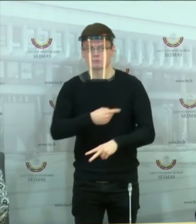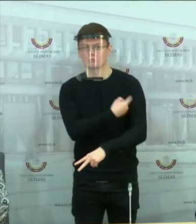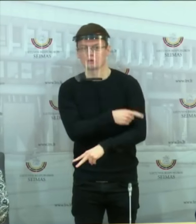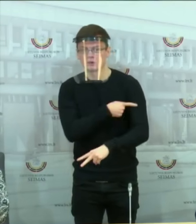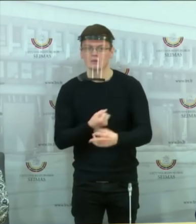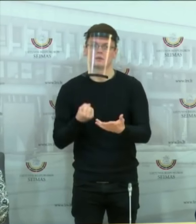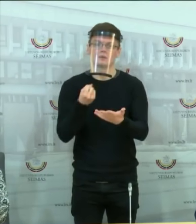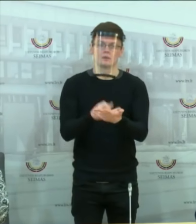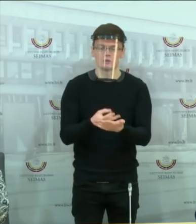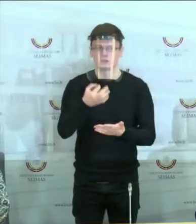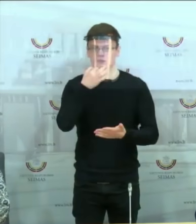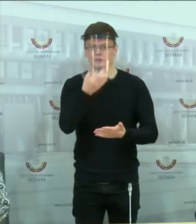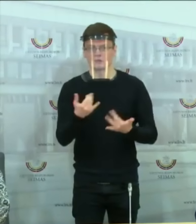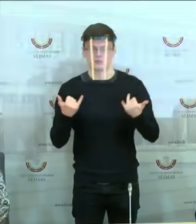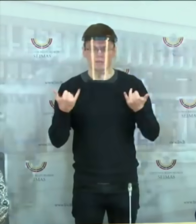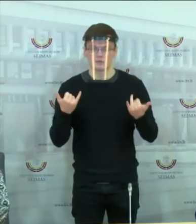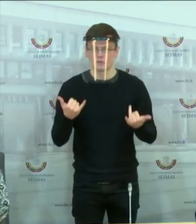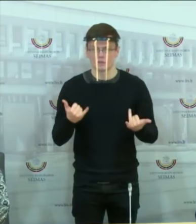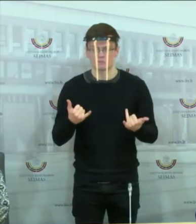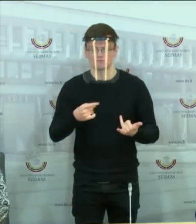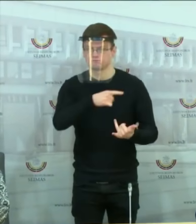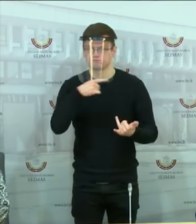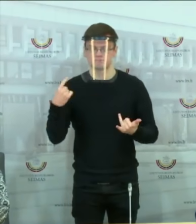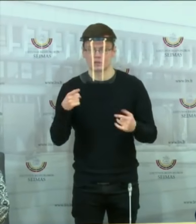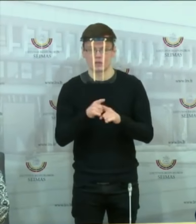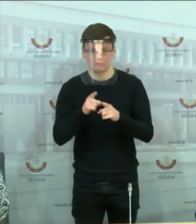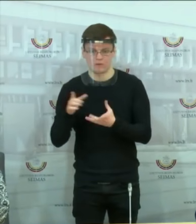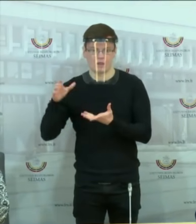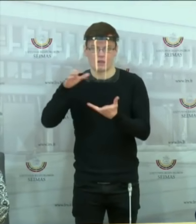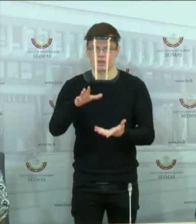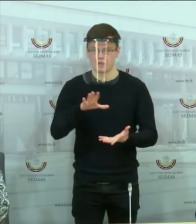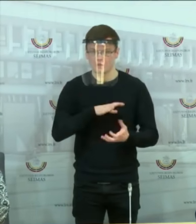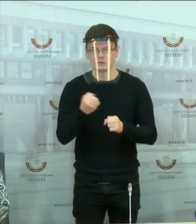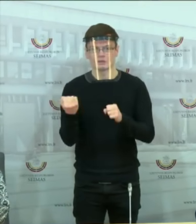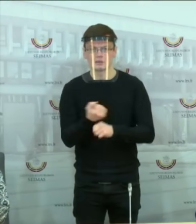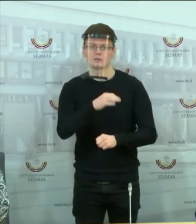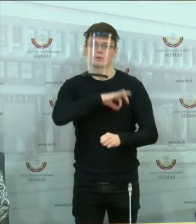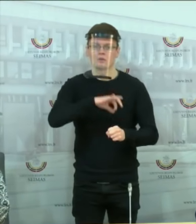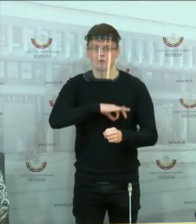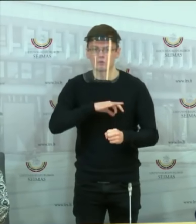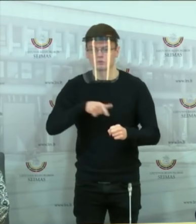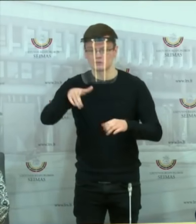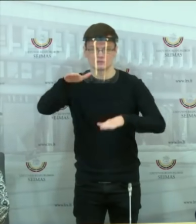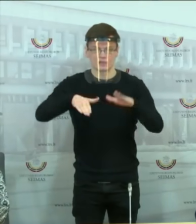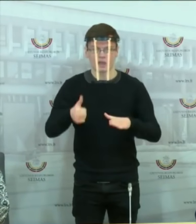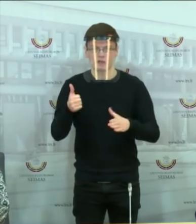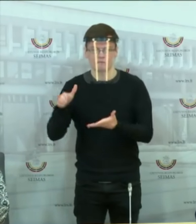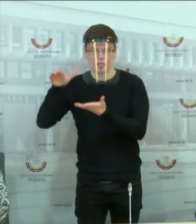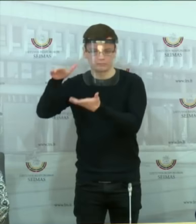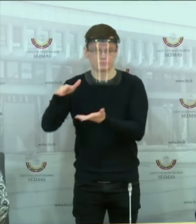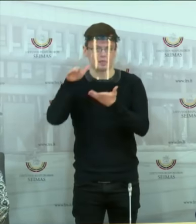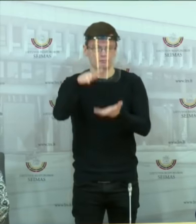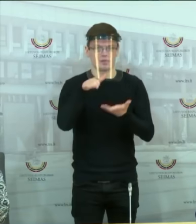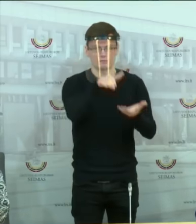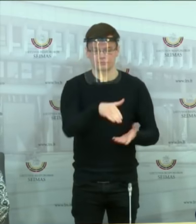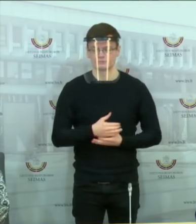dėt. Ir mes turėsim naudoti savo ir rezervinius sandėlius, tiesiog kad susidėti tas priemonės, tai...